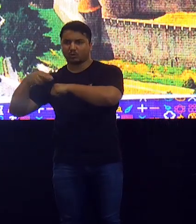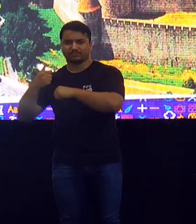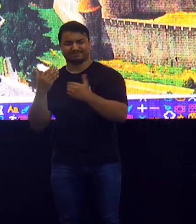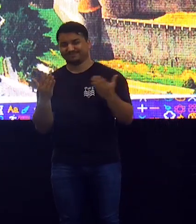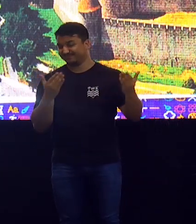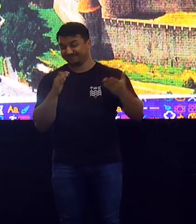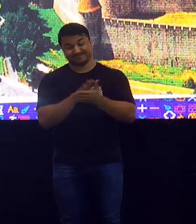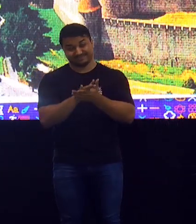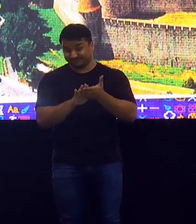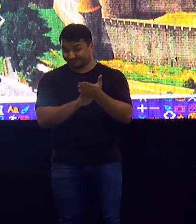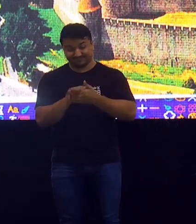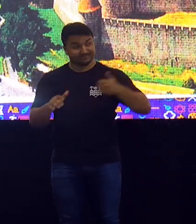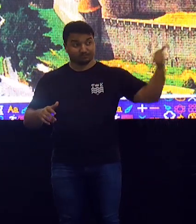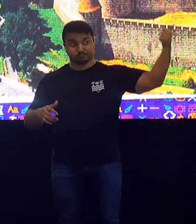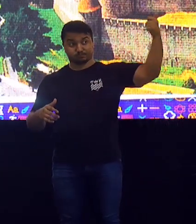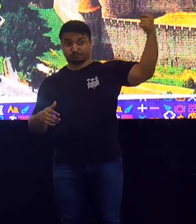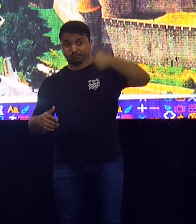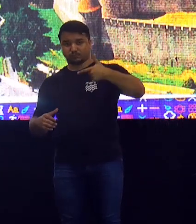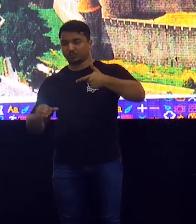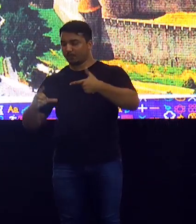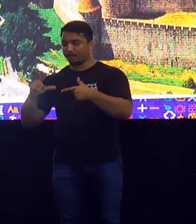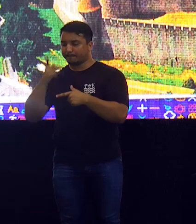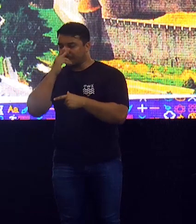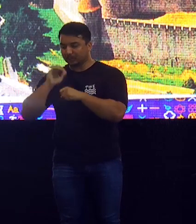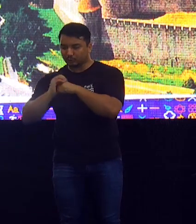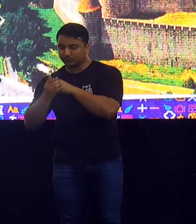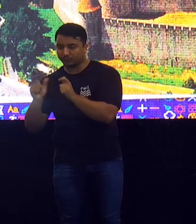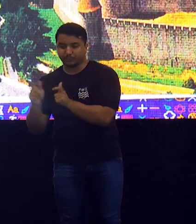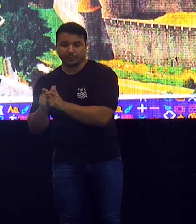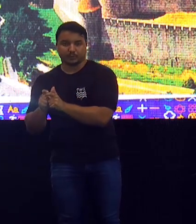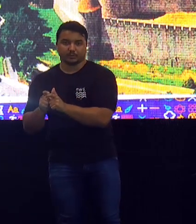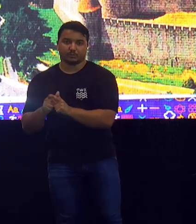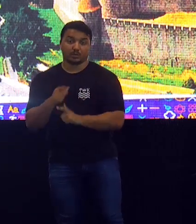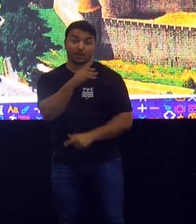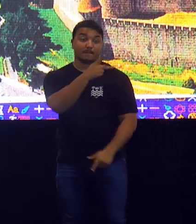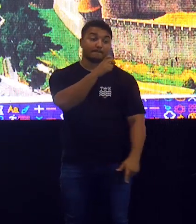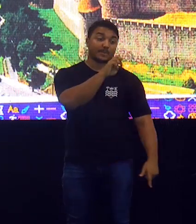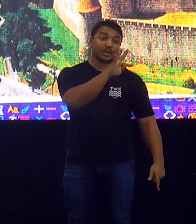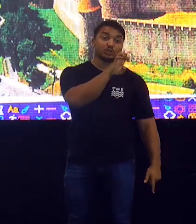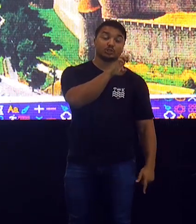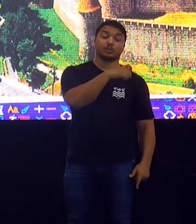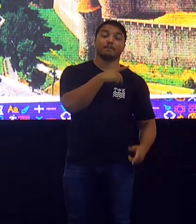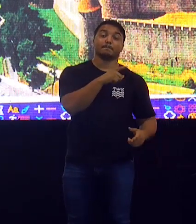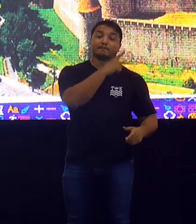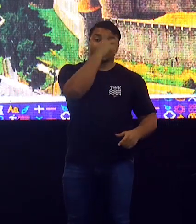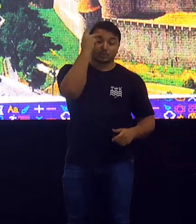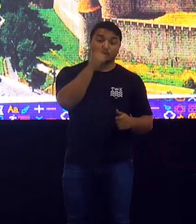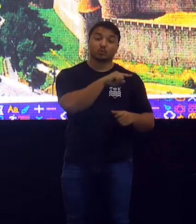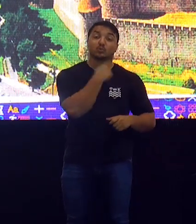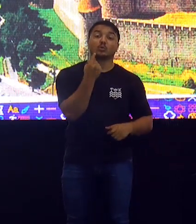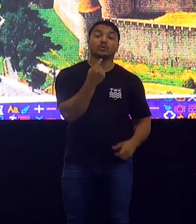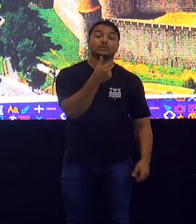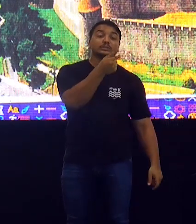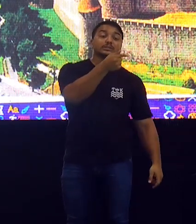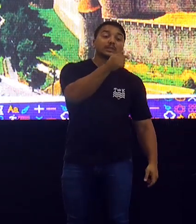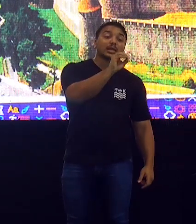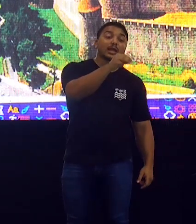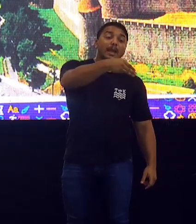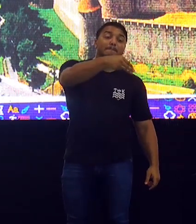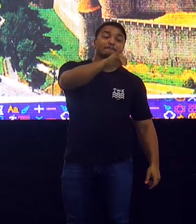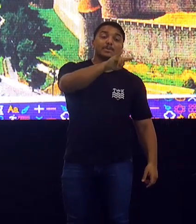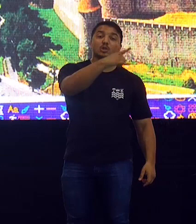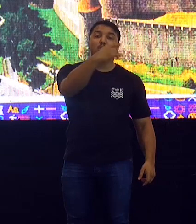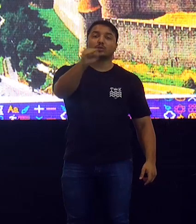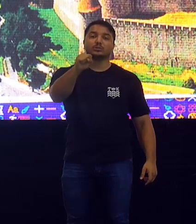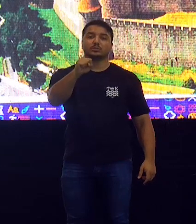se compara à peste negra. A peste negra matou 70 milhões de pessoas